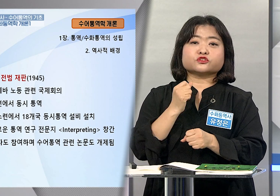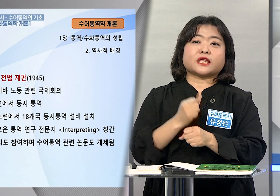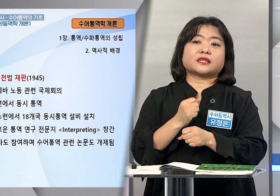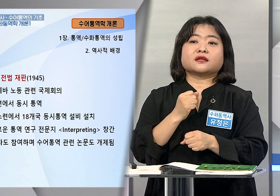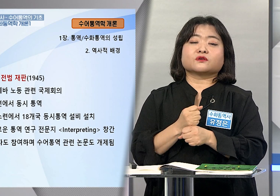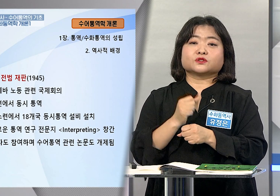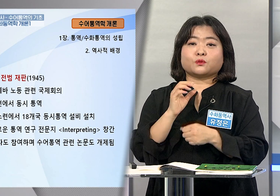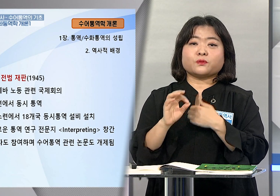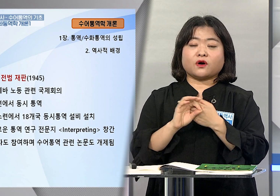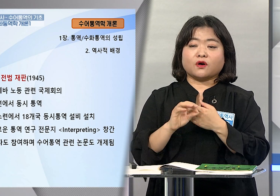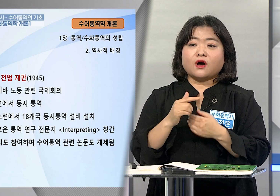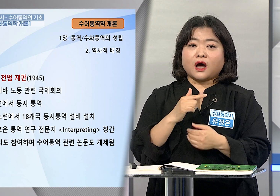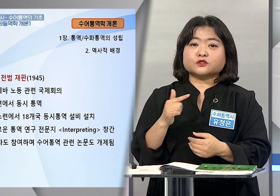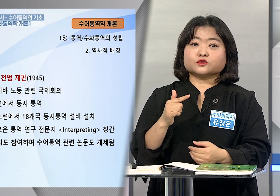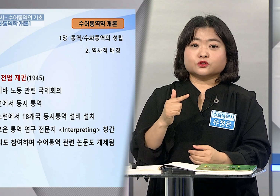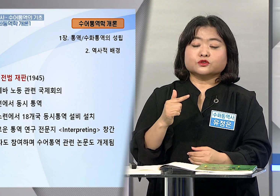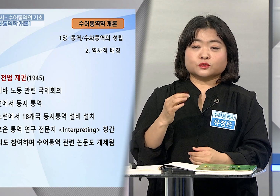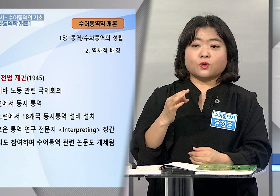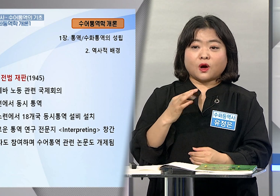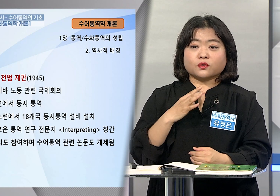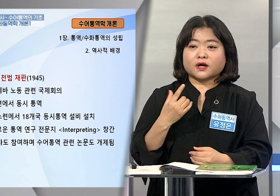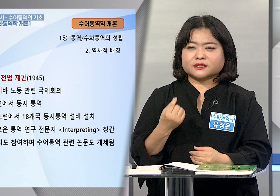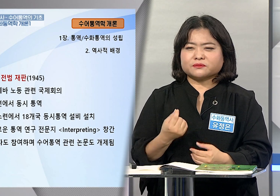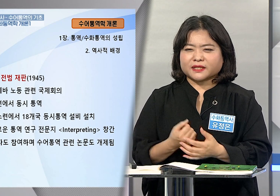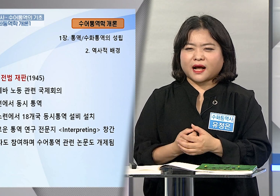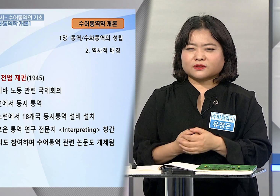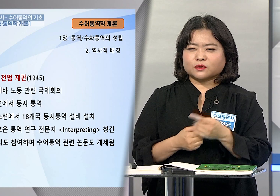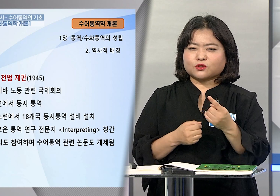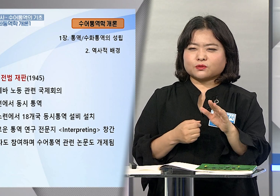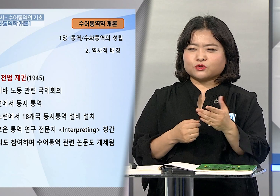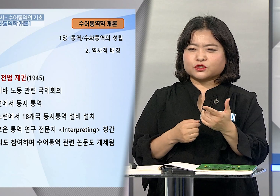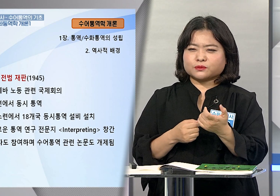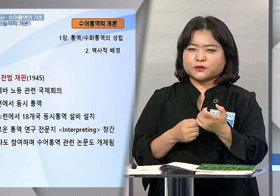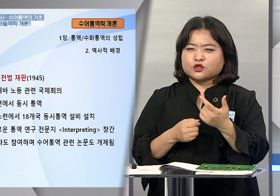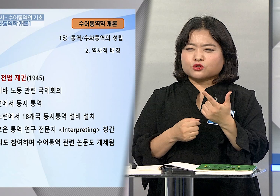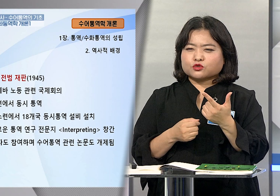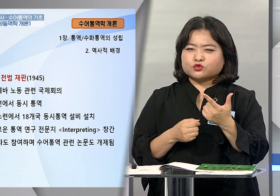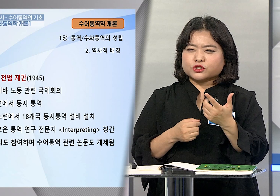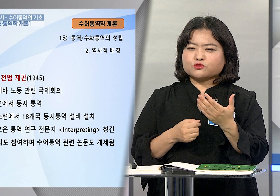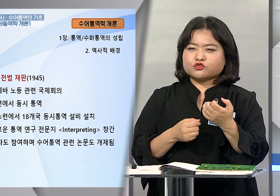이미 구축했다는 것을 보면 아주 놀라운 것 같습니다. 그리고